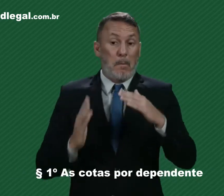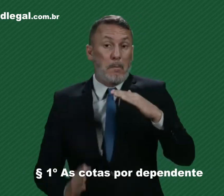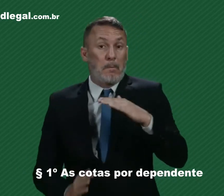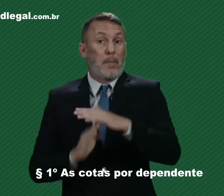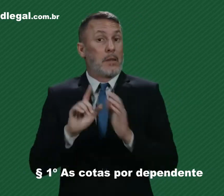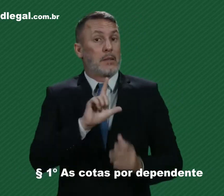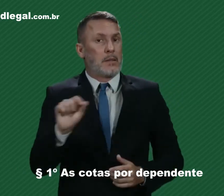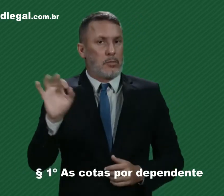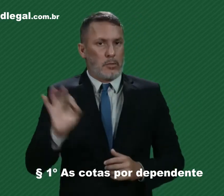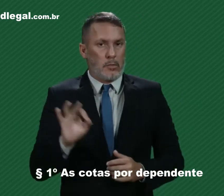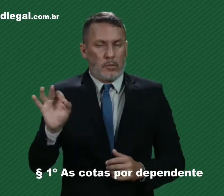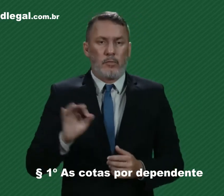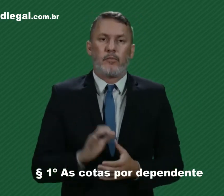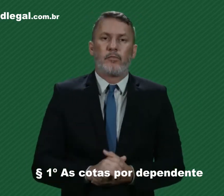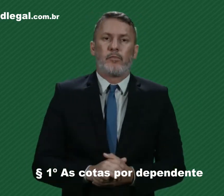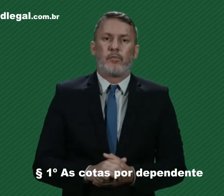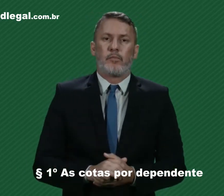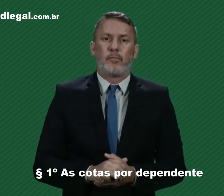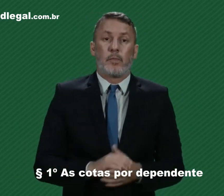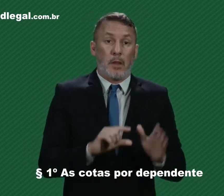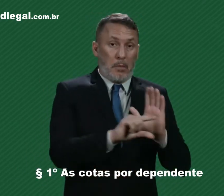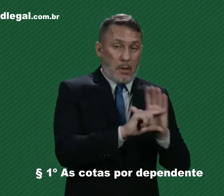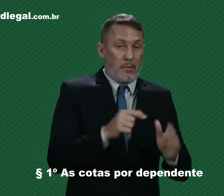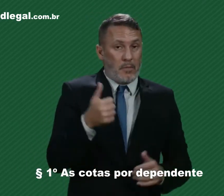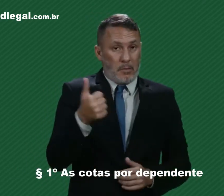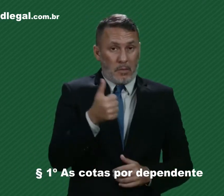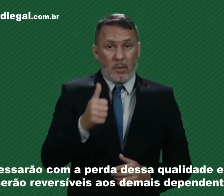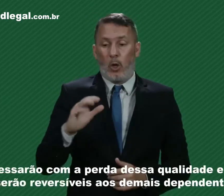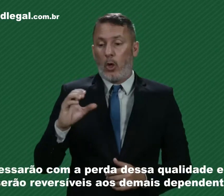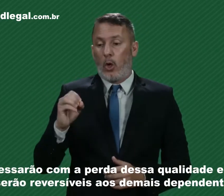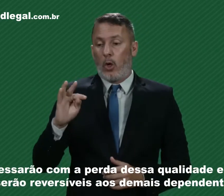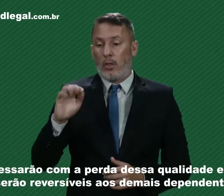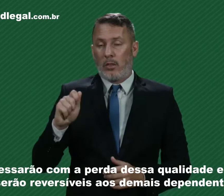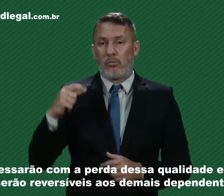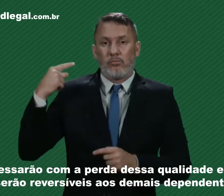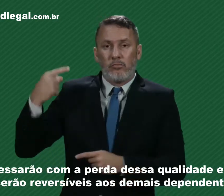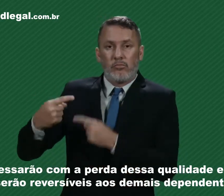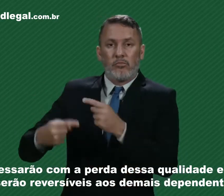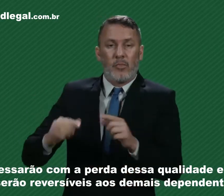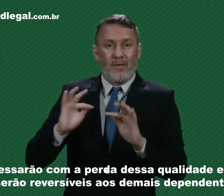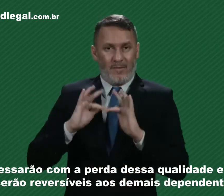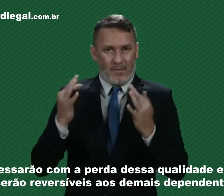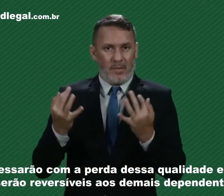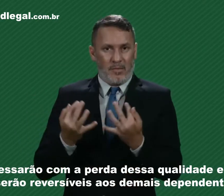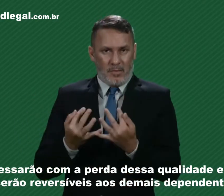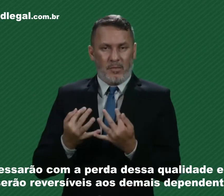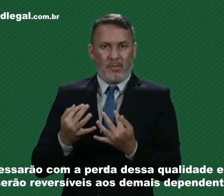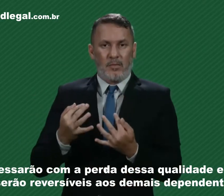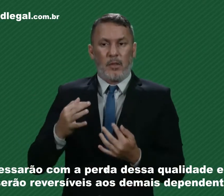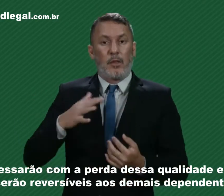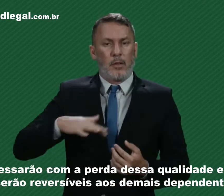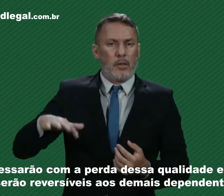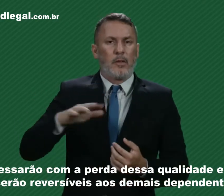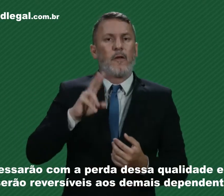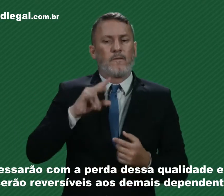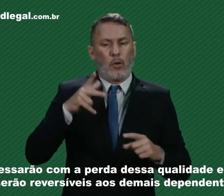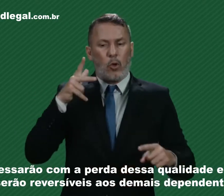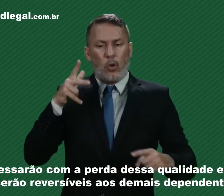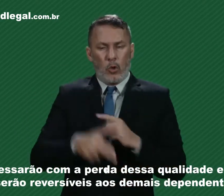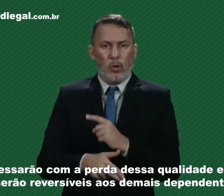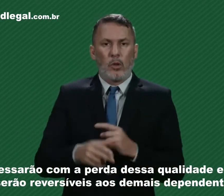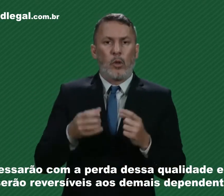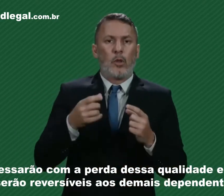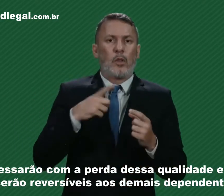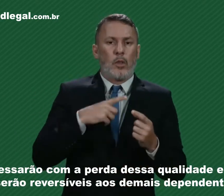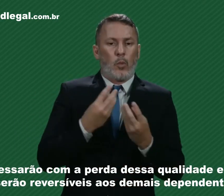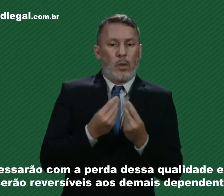100%. Parágrafo 1º. As cotas por dependente cessarão com a perda dessa qualidade e não serão